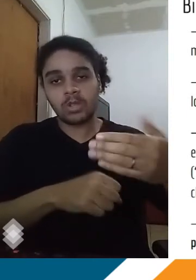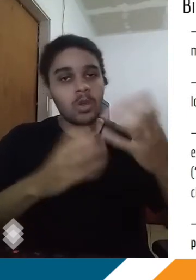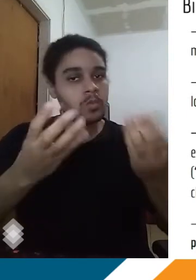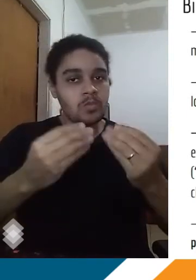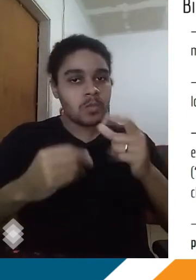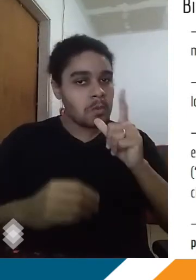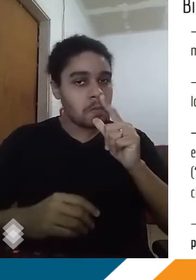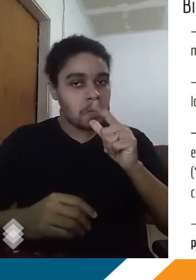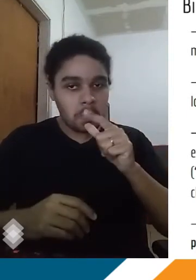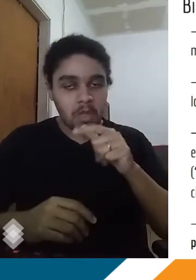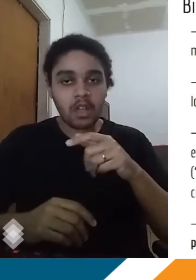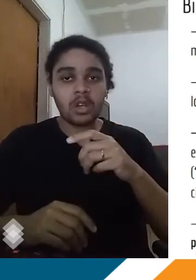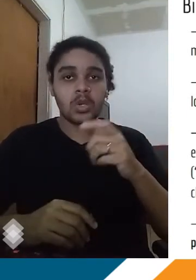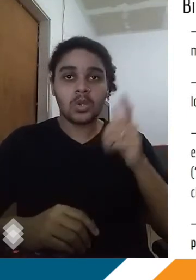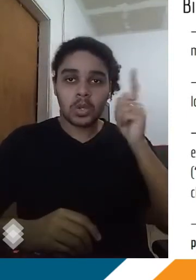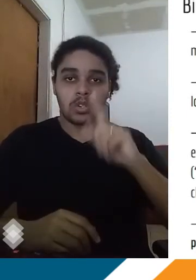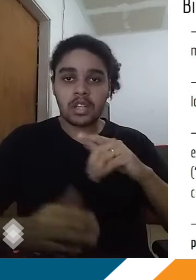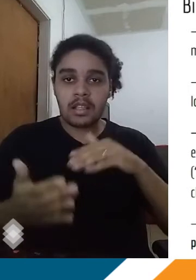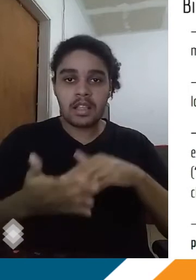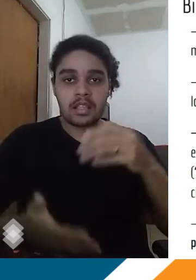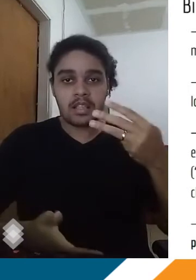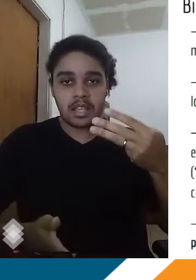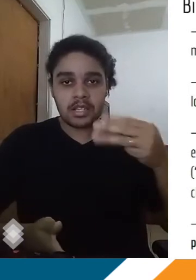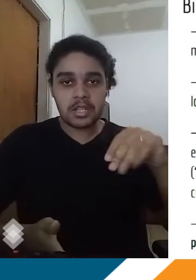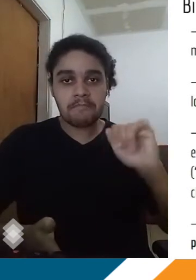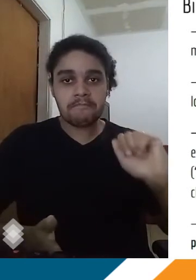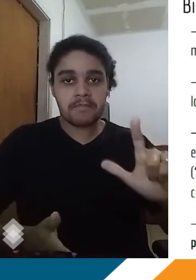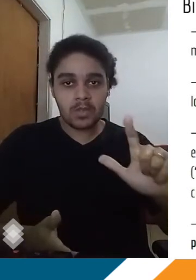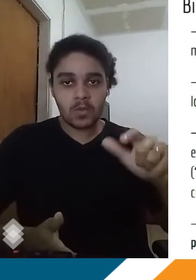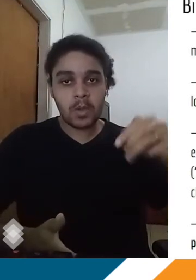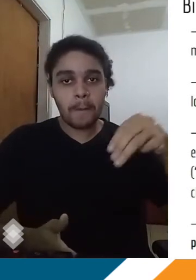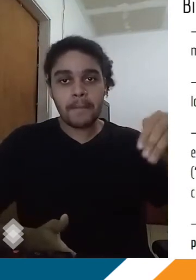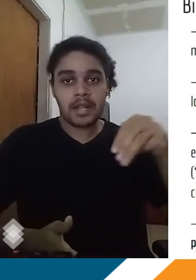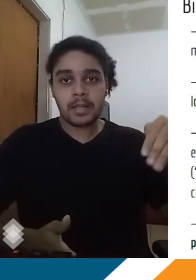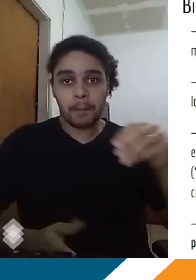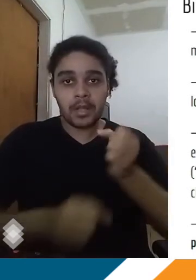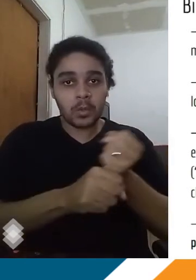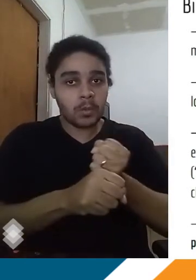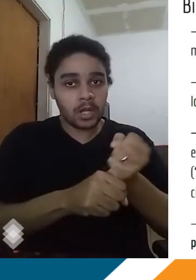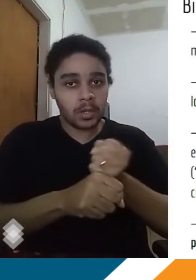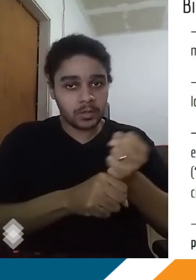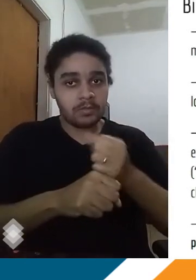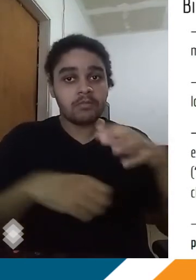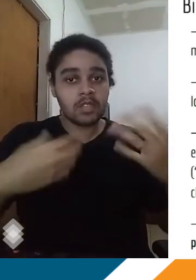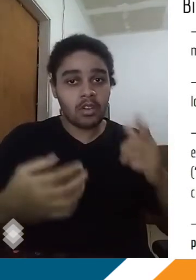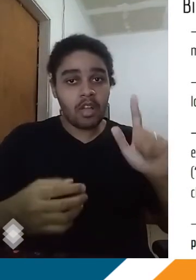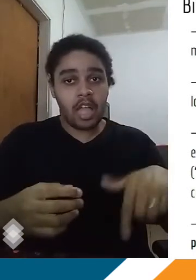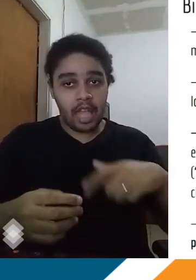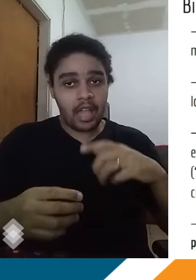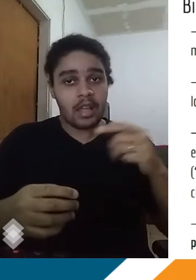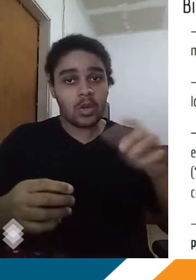pluviosidade, podendo atingir até 3.000 milímetros ao ano. Portanto, é uma região onde